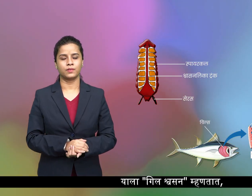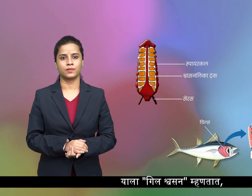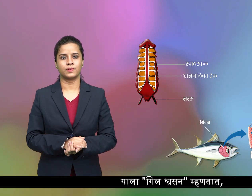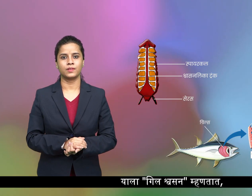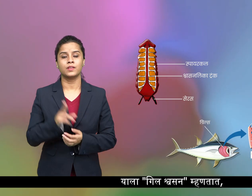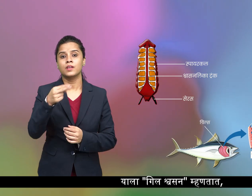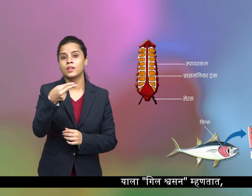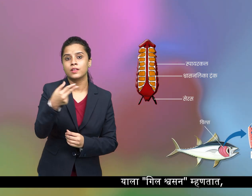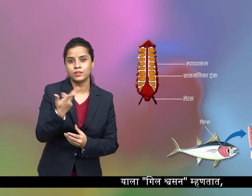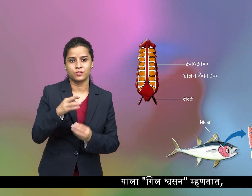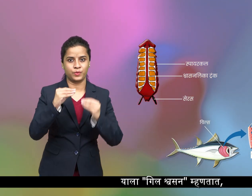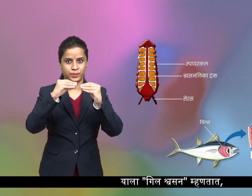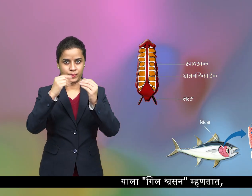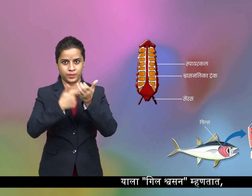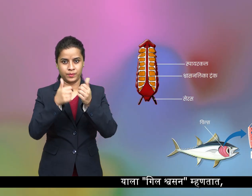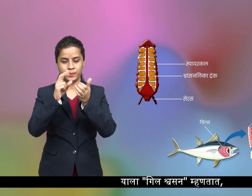याला गिल श्वसन म्हणतात,